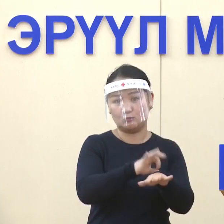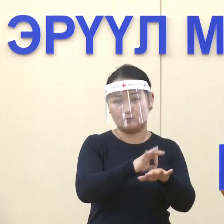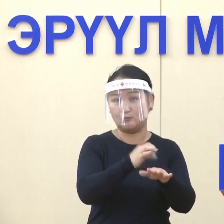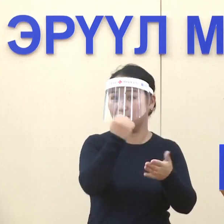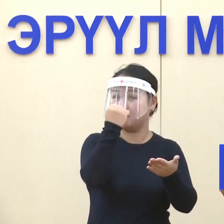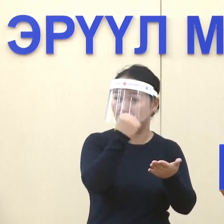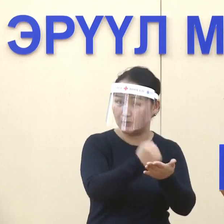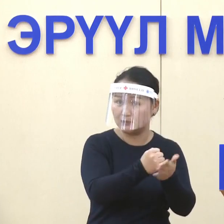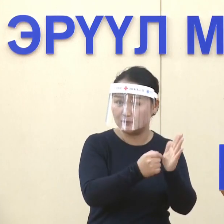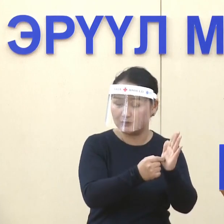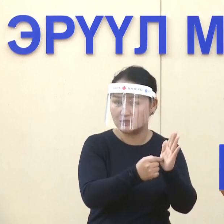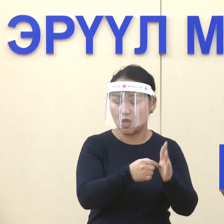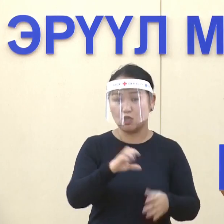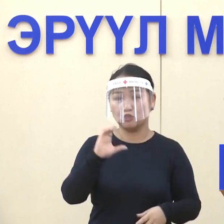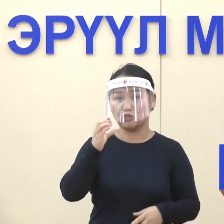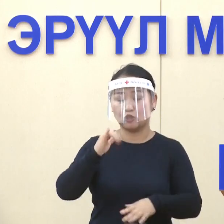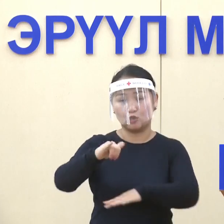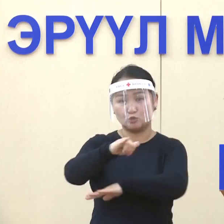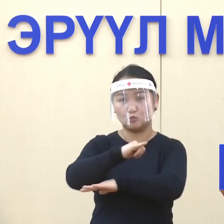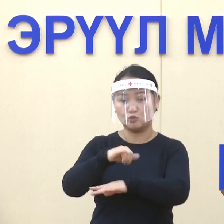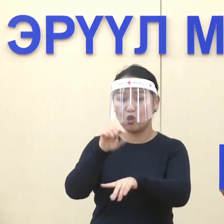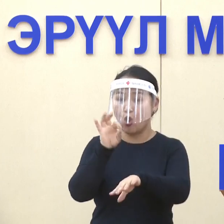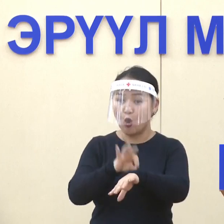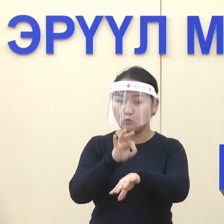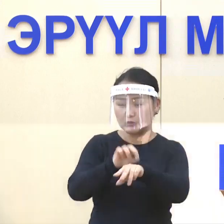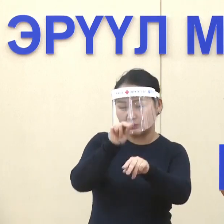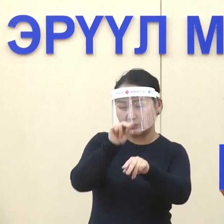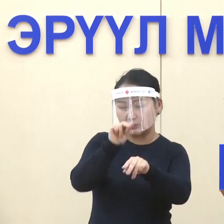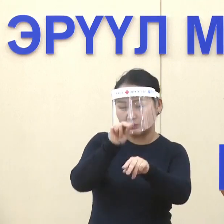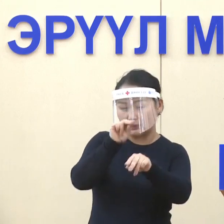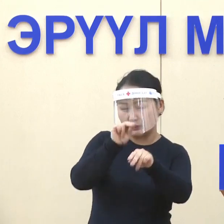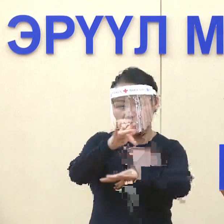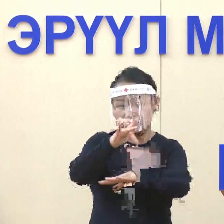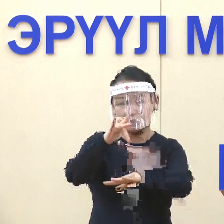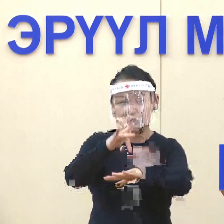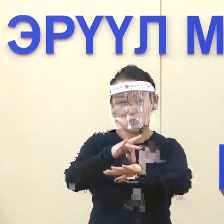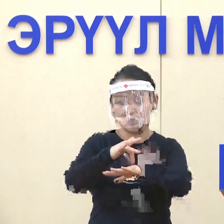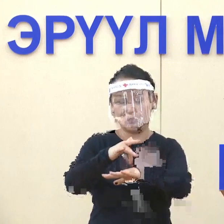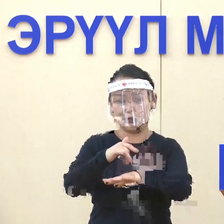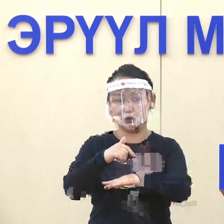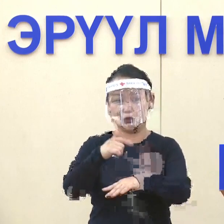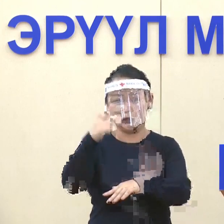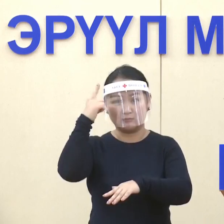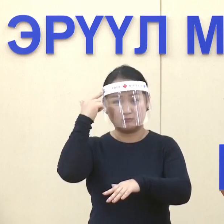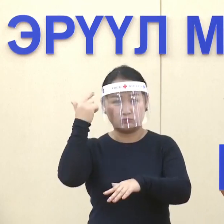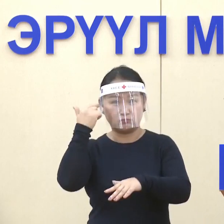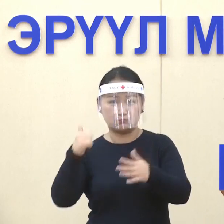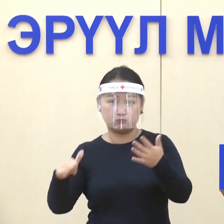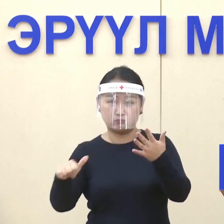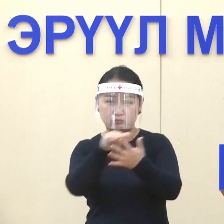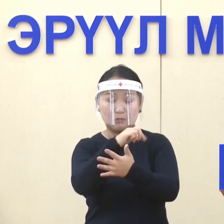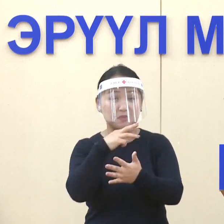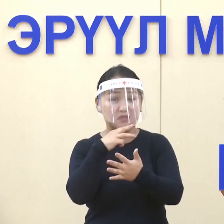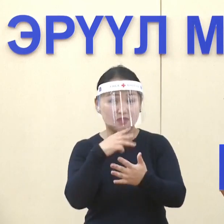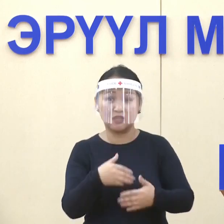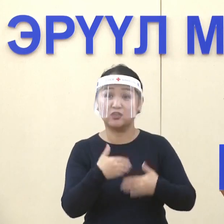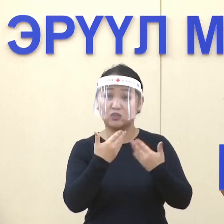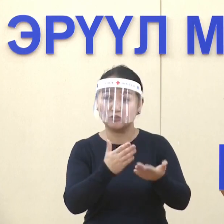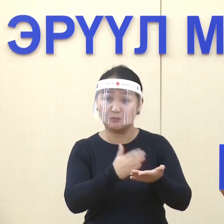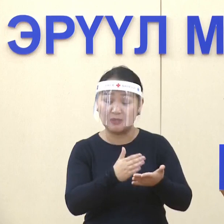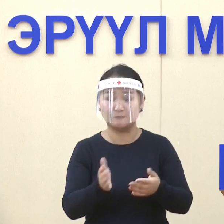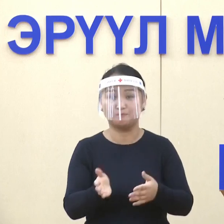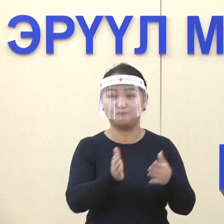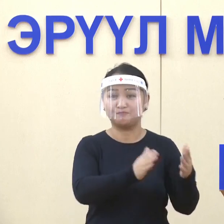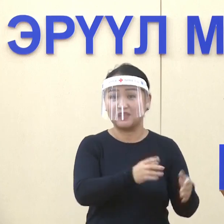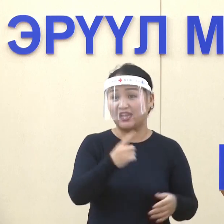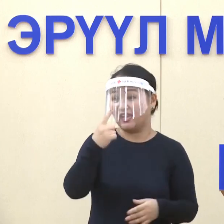батлагдаад байна гэж Бүгд Найрамд Солонгос улсын өвчний хяналт сэргийлтийн төвийн өдөр тутмын мэдээнд дурдсан байна. За Бүгд